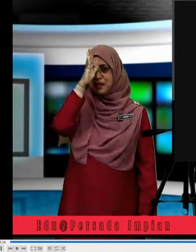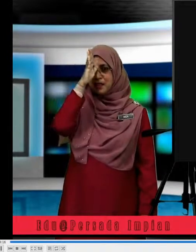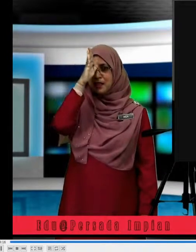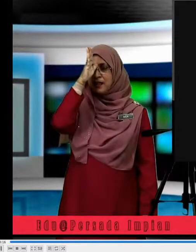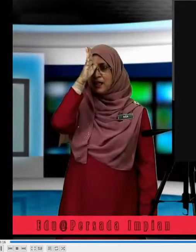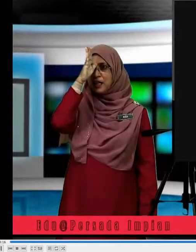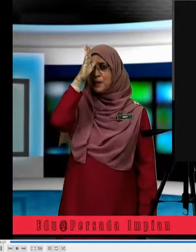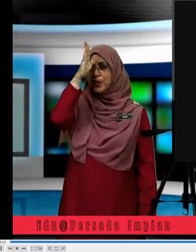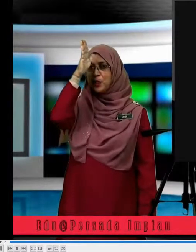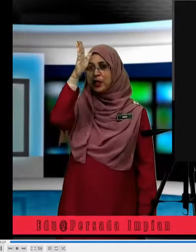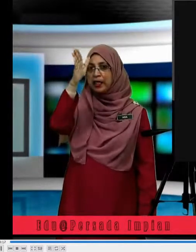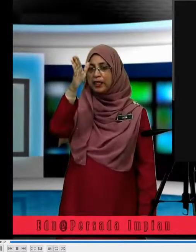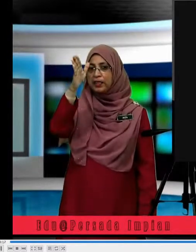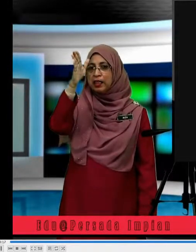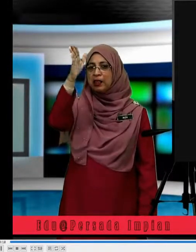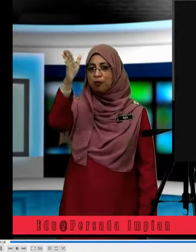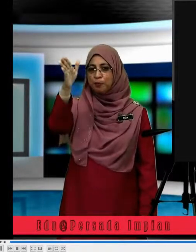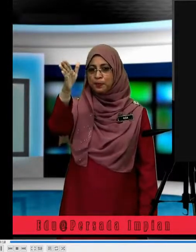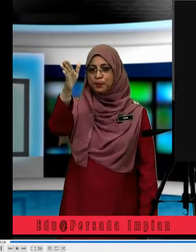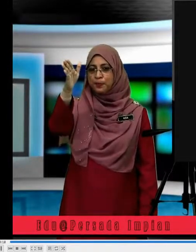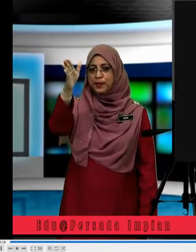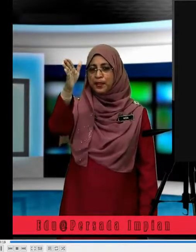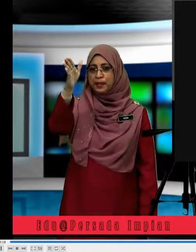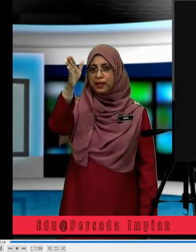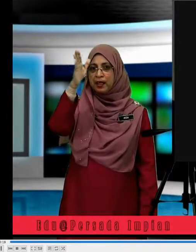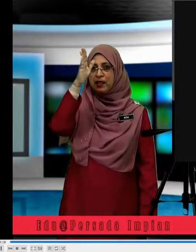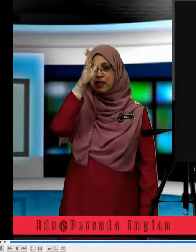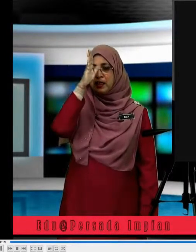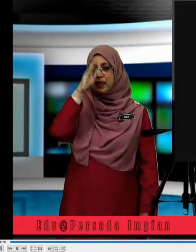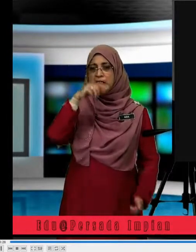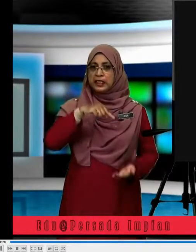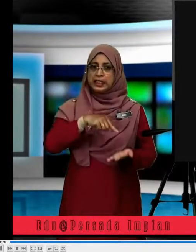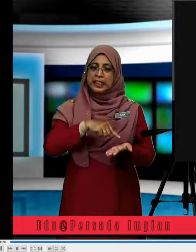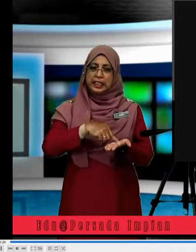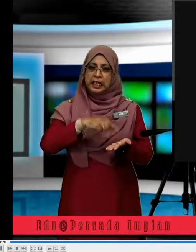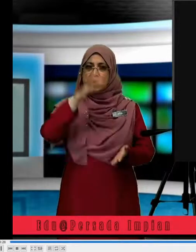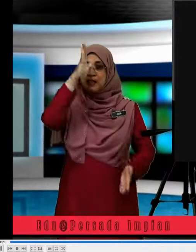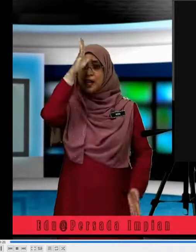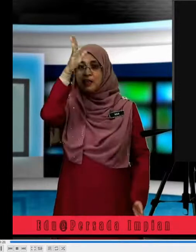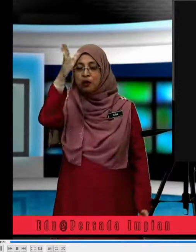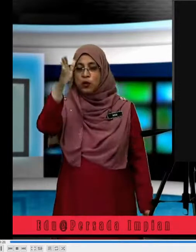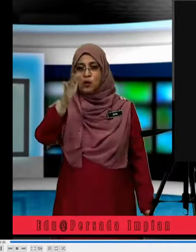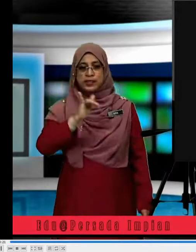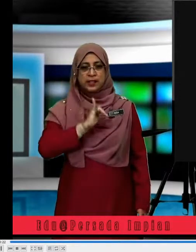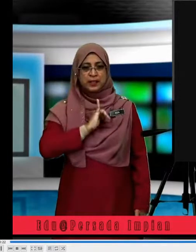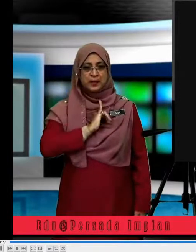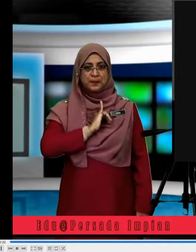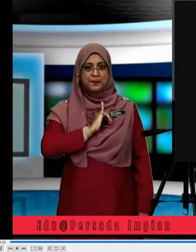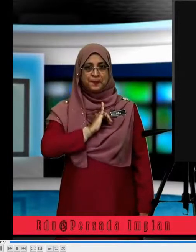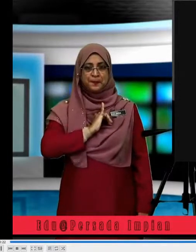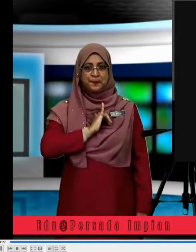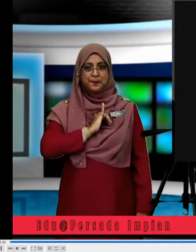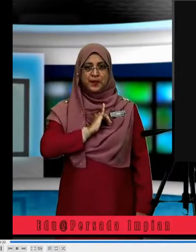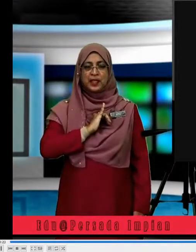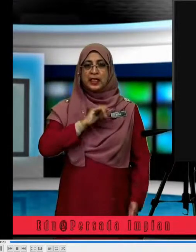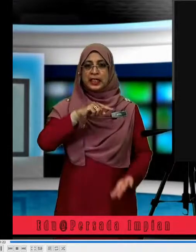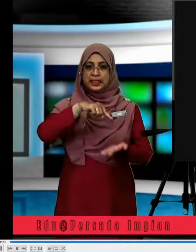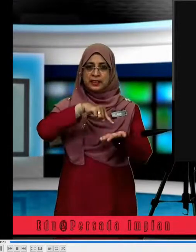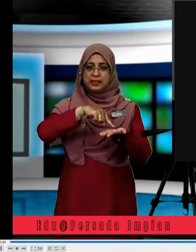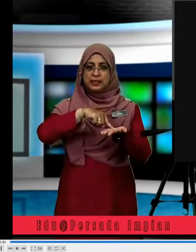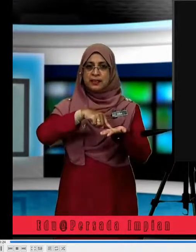Oke Kak Dara bando dari Datuk ini Datuk saya